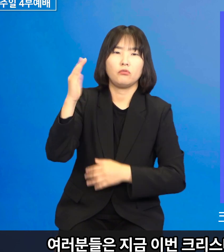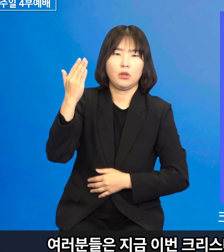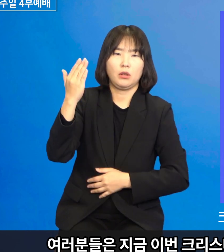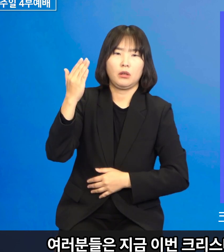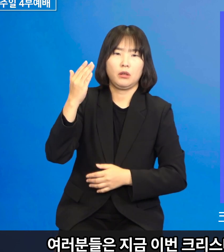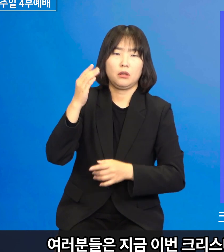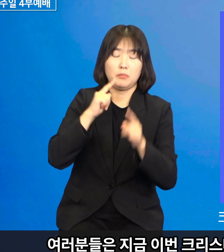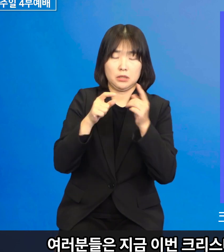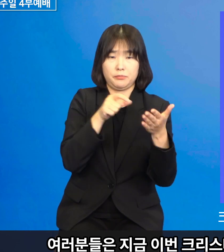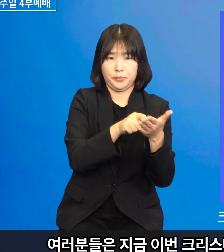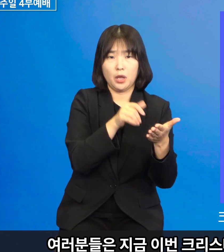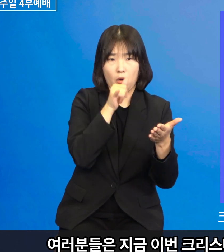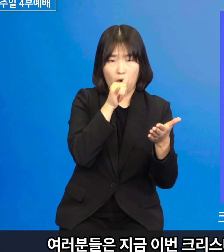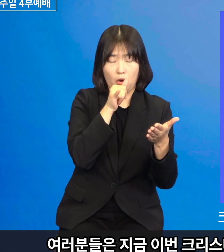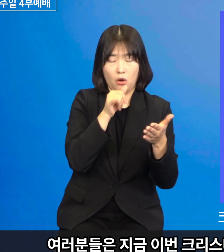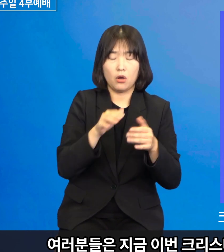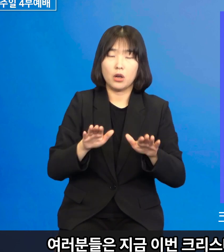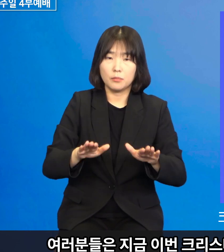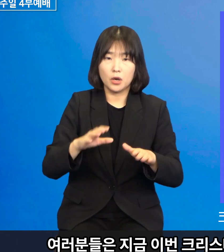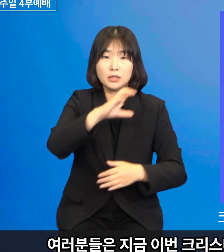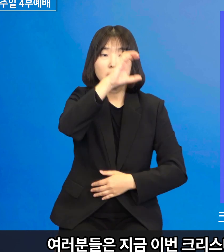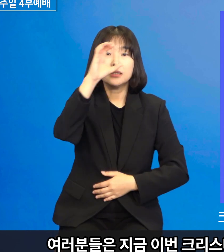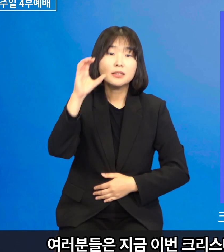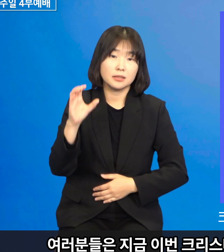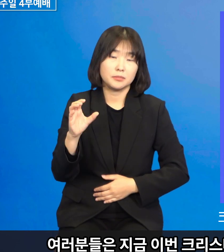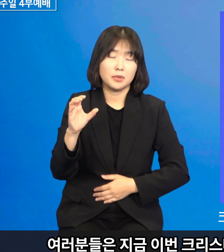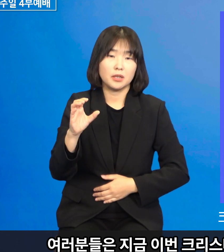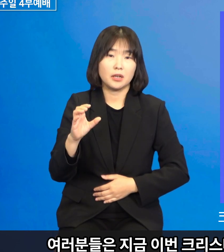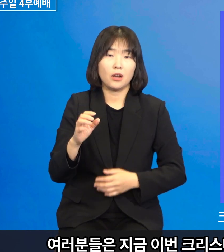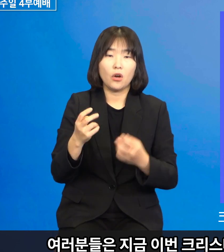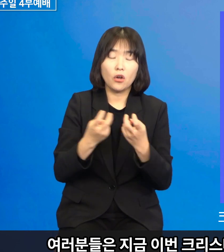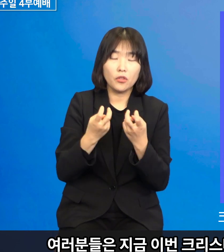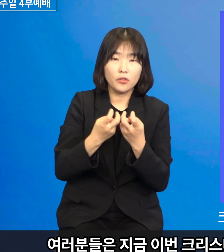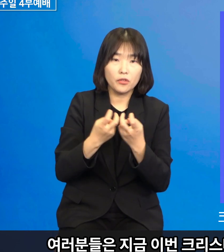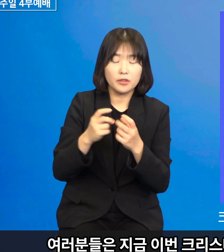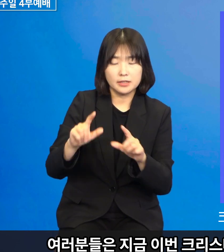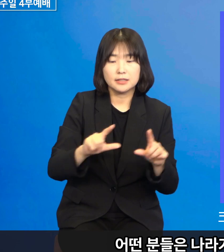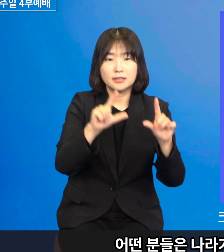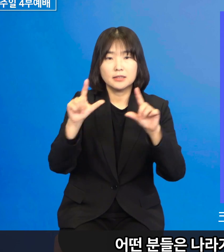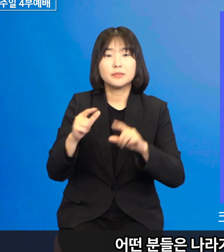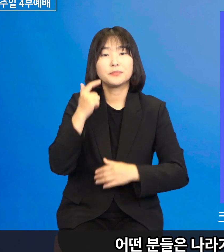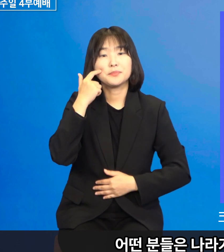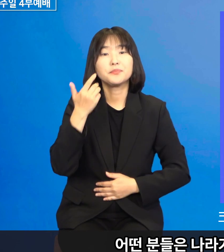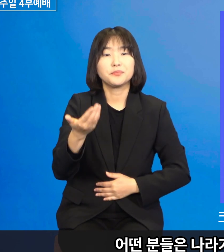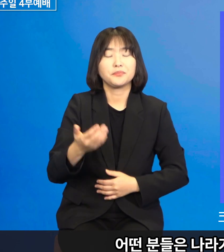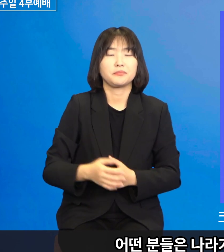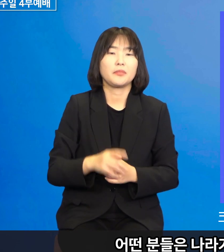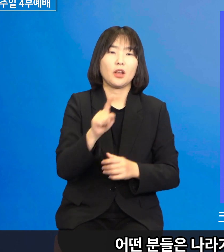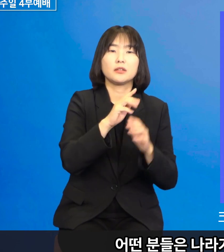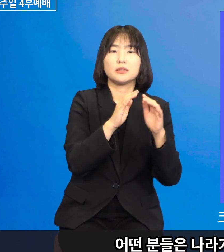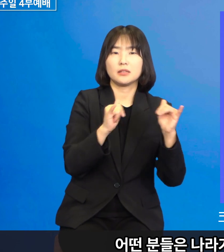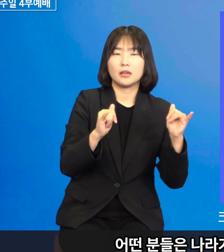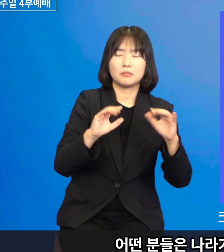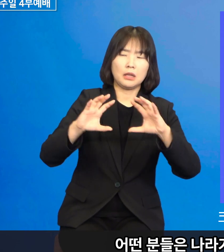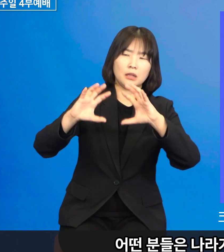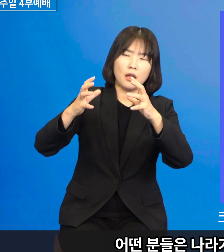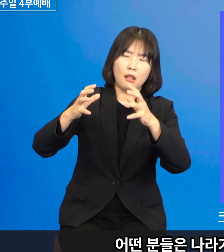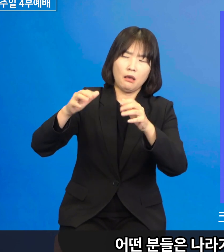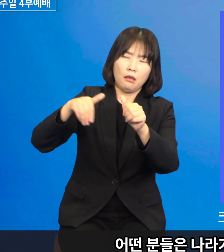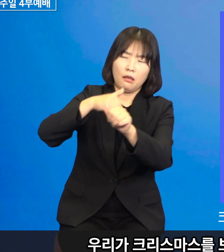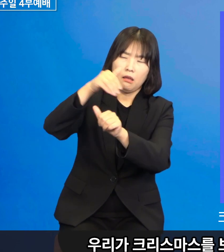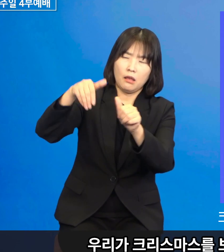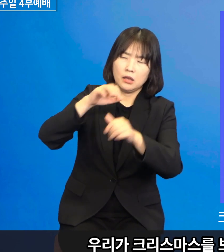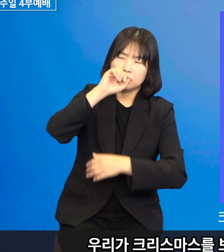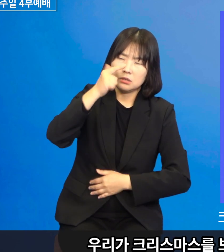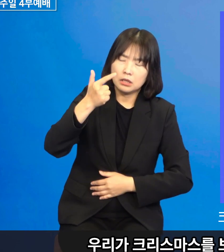여러분들은 지금 이번 크리스마스를 어떻게 보내고 계십니까? 어떤 분들은 나라가 너무 어렵기